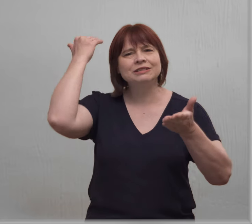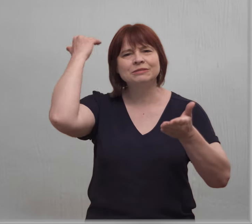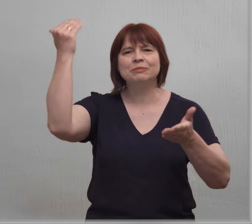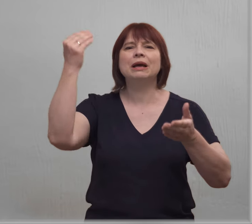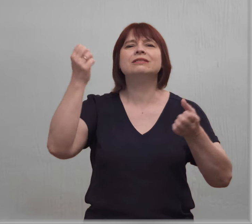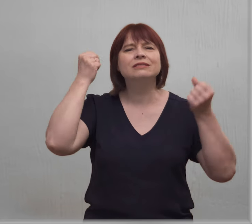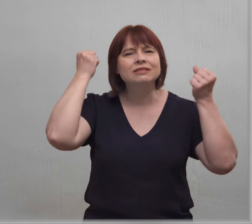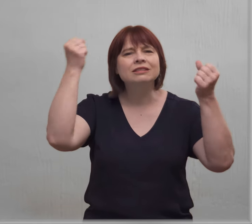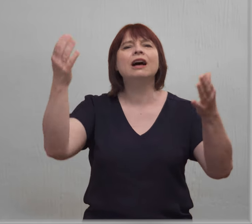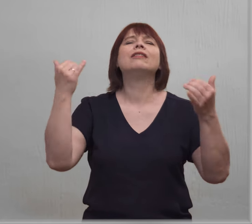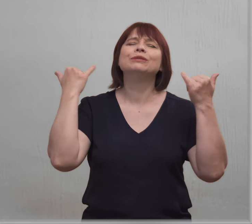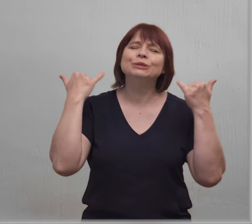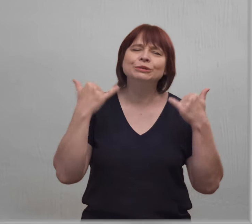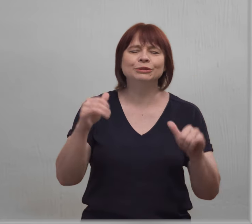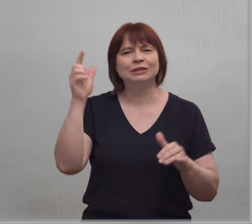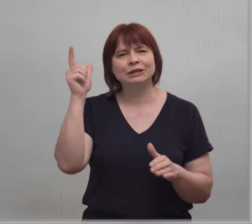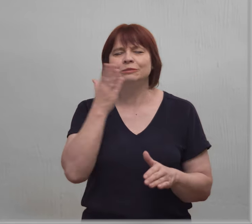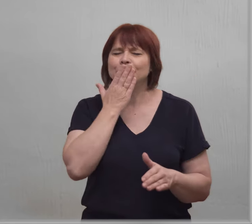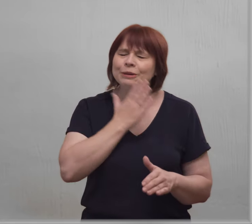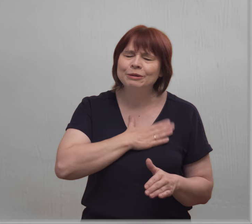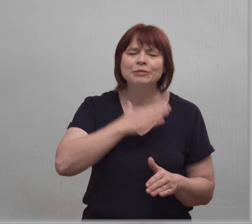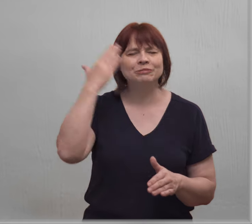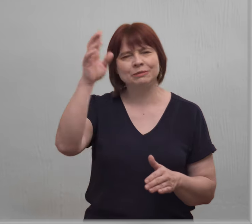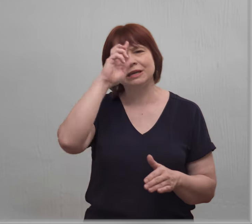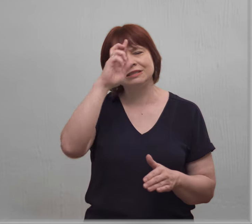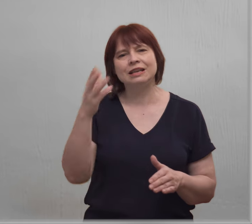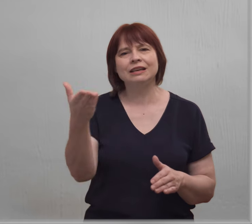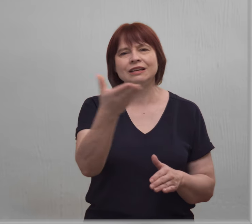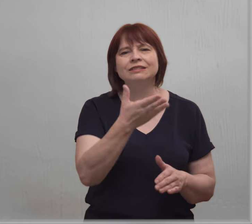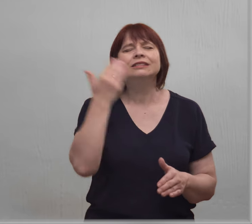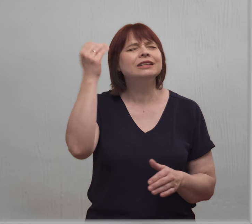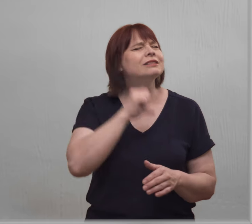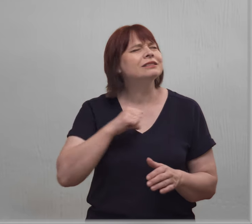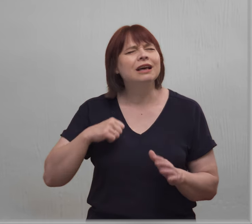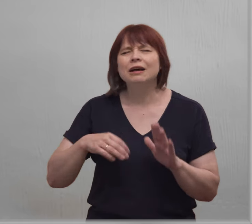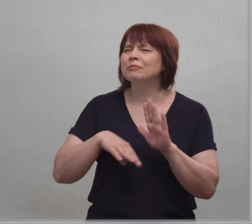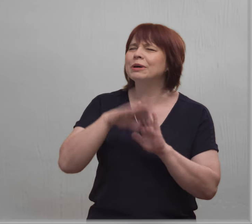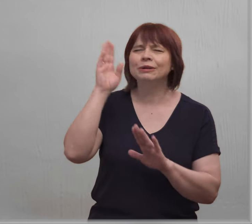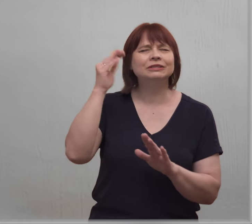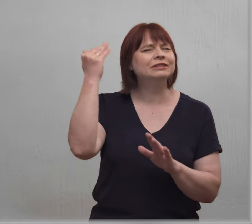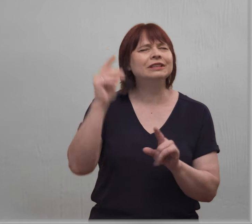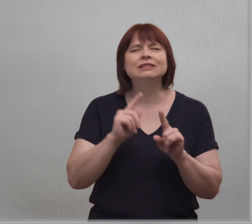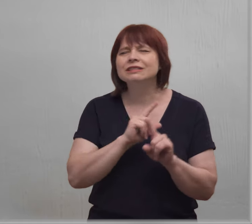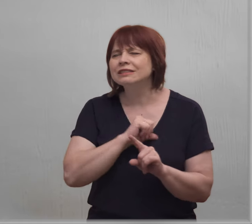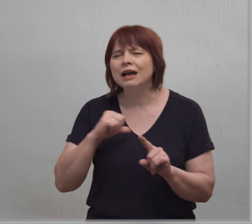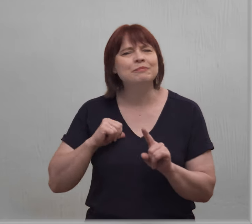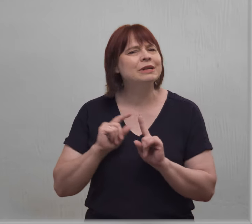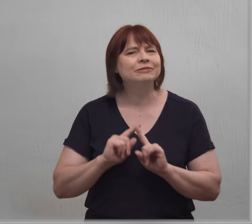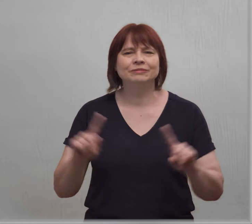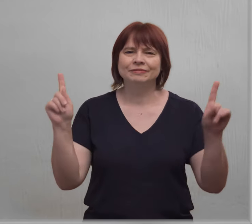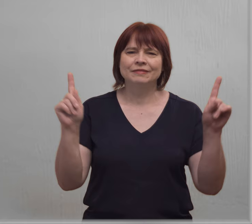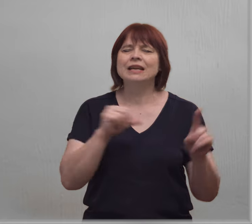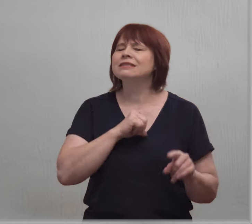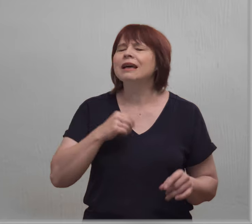чудный Господь. Любим Тебя, Царь наш, аллилуйя. Ты самый лучший и самый необыкновенный.